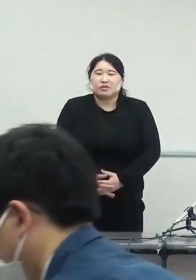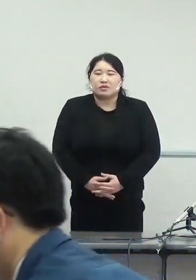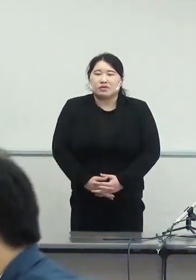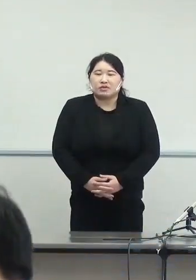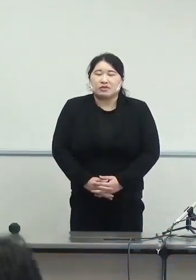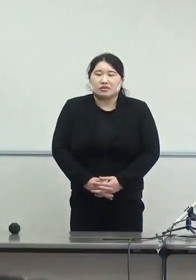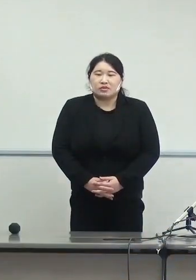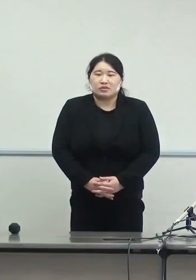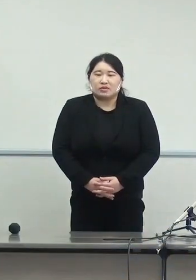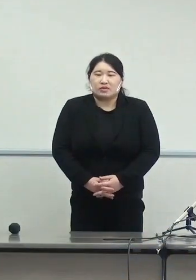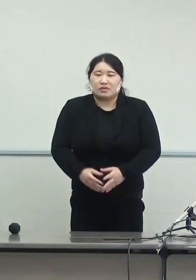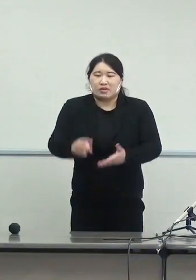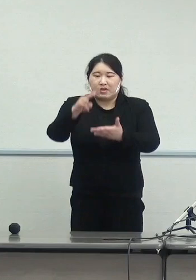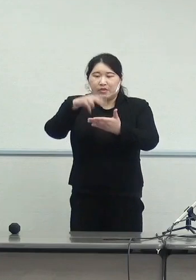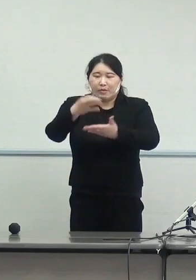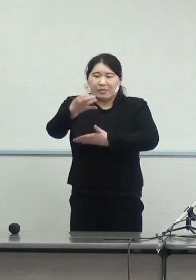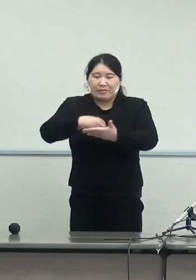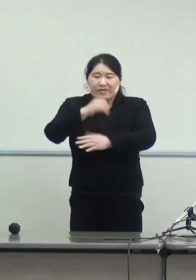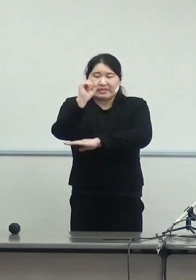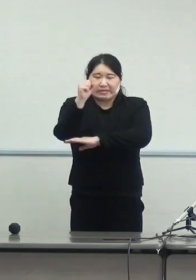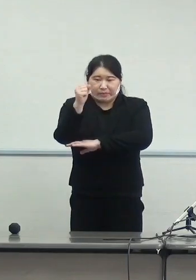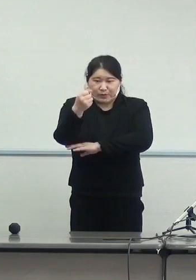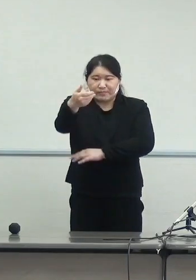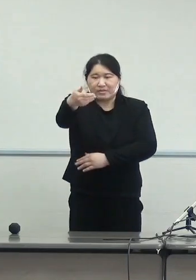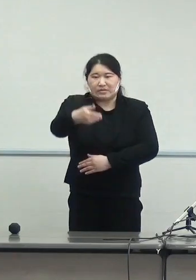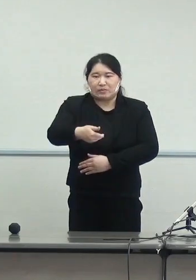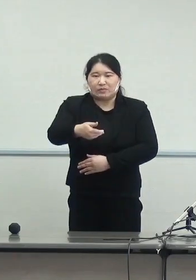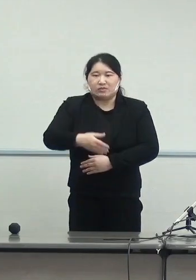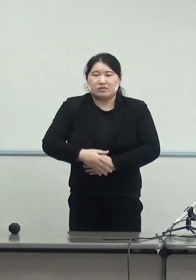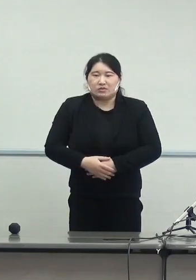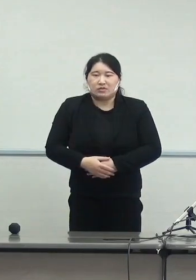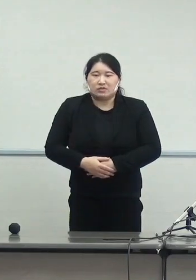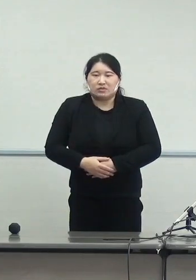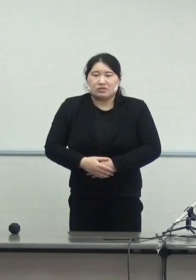では真ん中で北 原 さんお願いします。 読売新聞の北原です。よろしくお願いいたします。